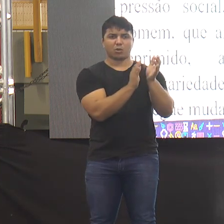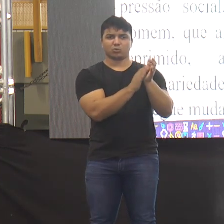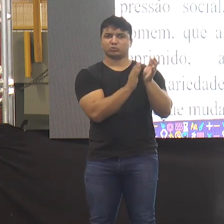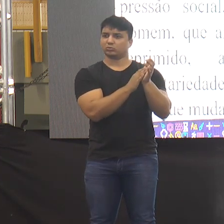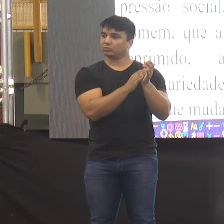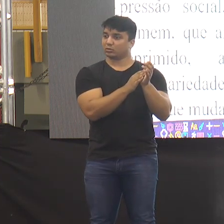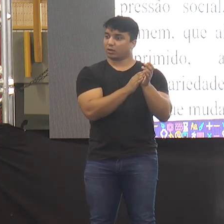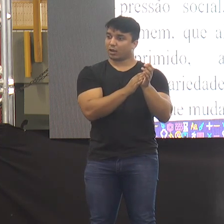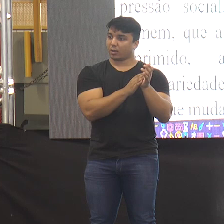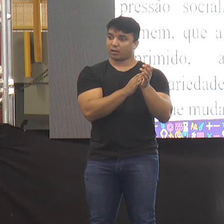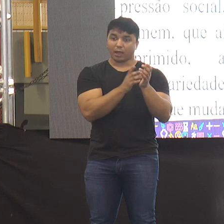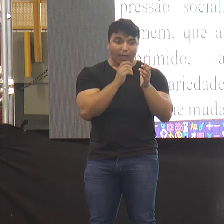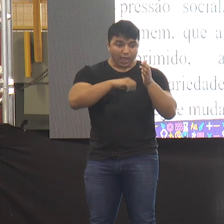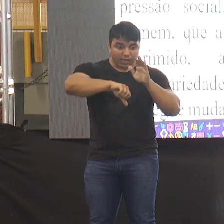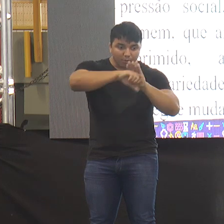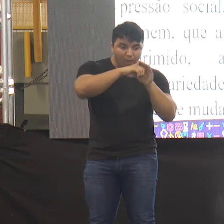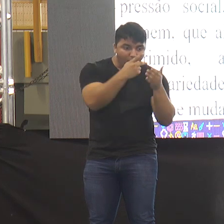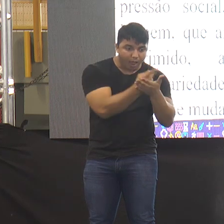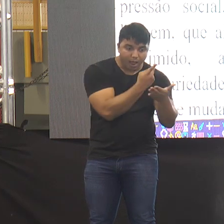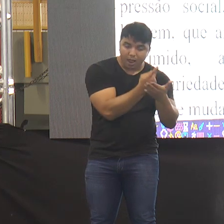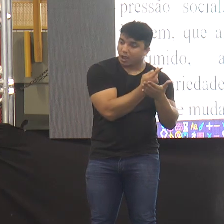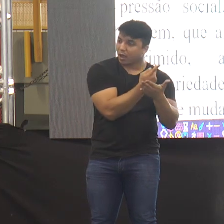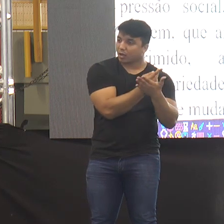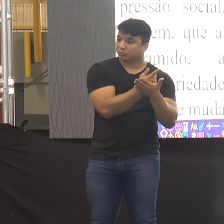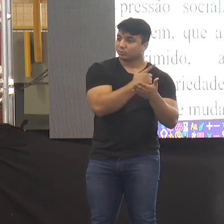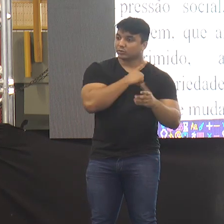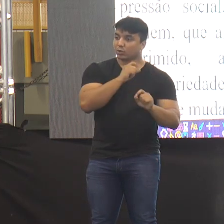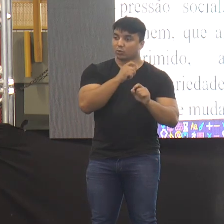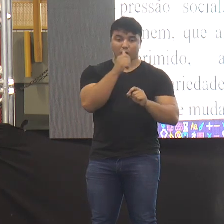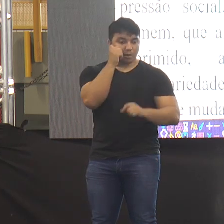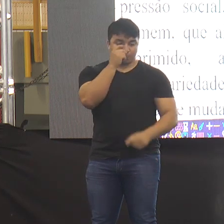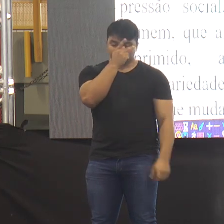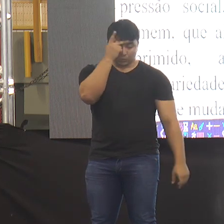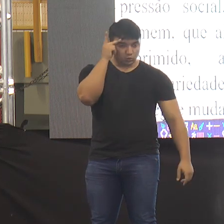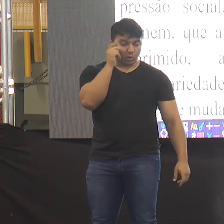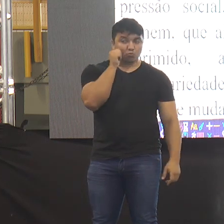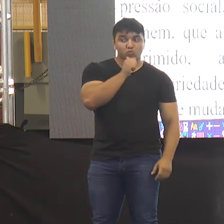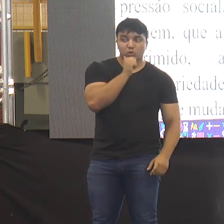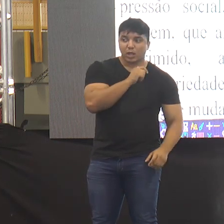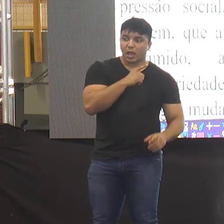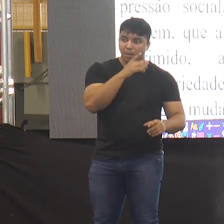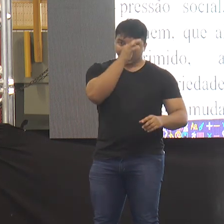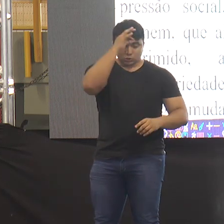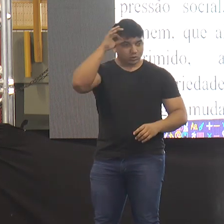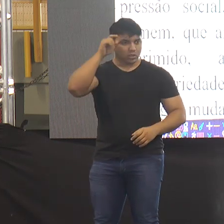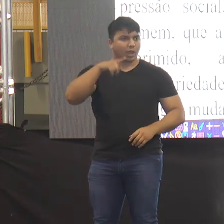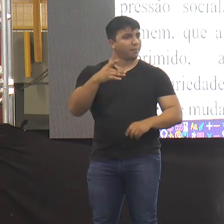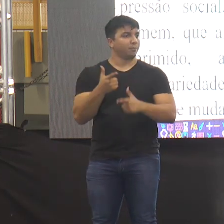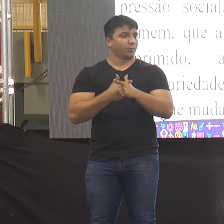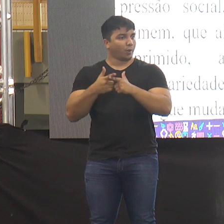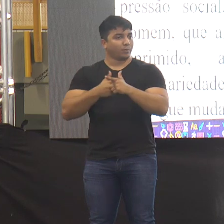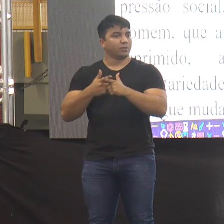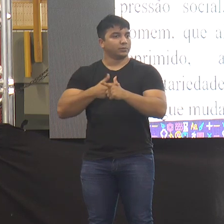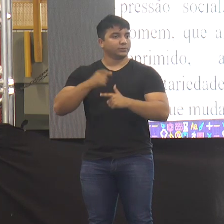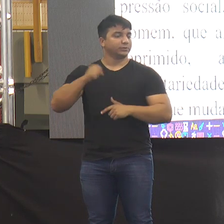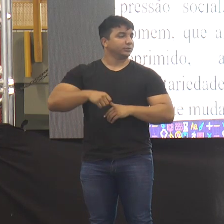irmão, tu tá vendo um crime sendo cometido, um crime contra o inocente, tu aplaude, tu é doente.